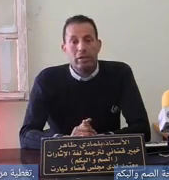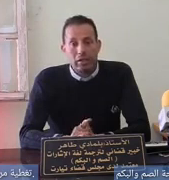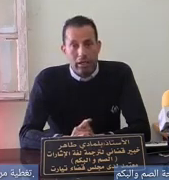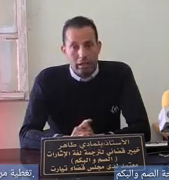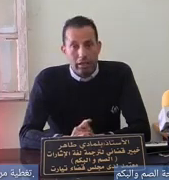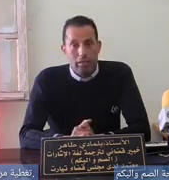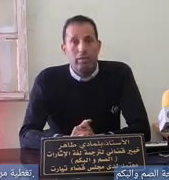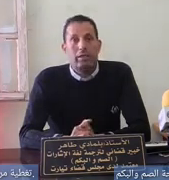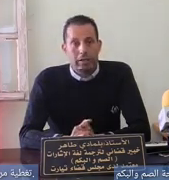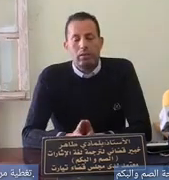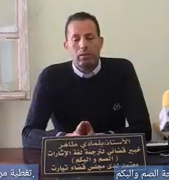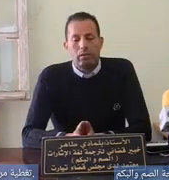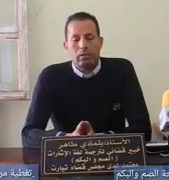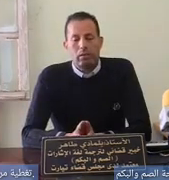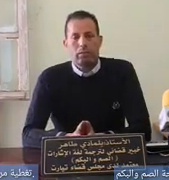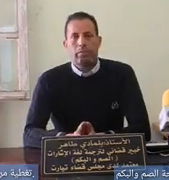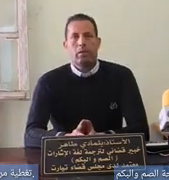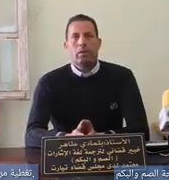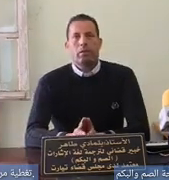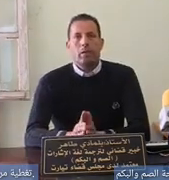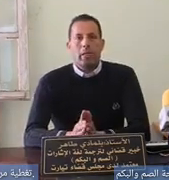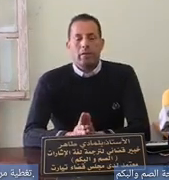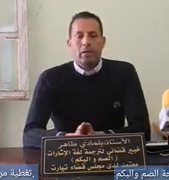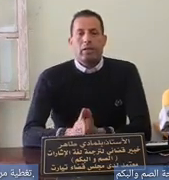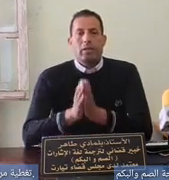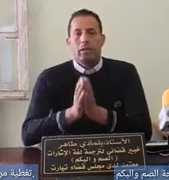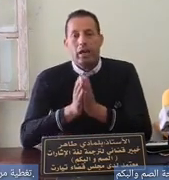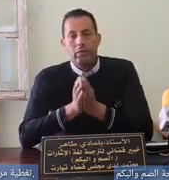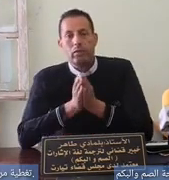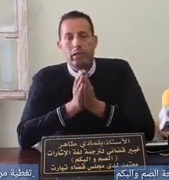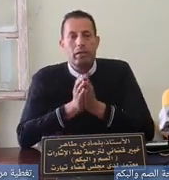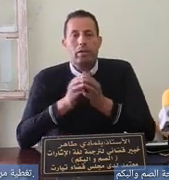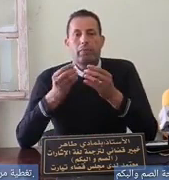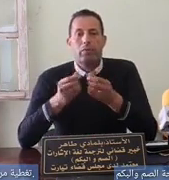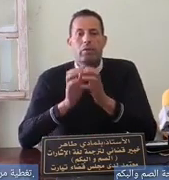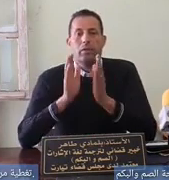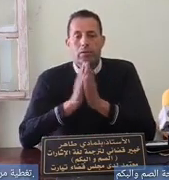جينا نديرو التوعية والتحسيس لهذه الفئة من المعيقين الصم والبخم.